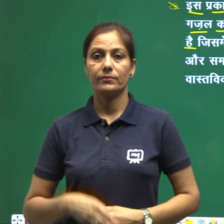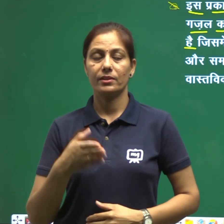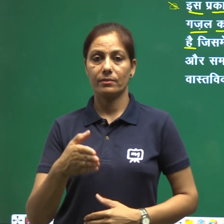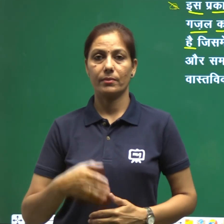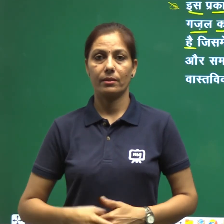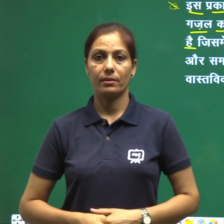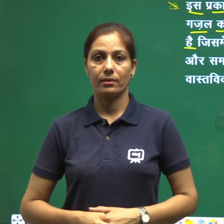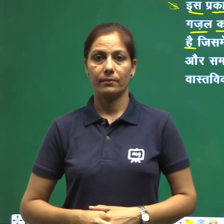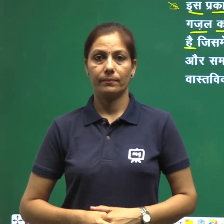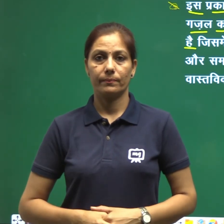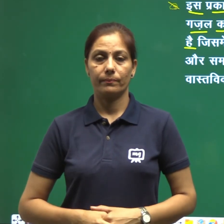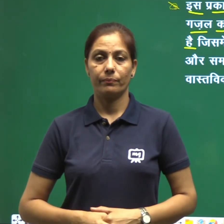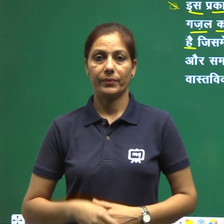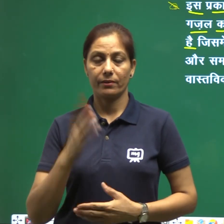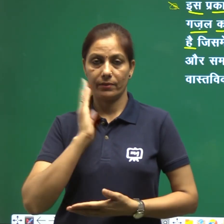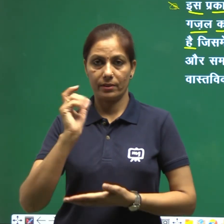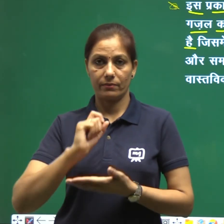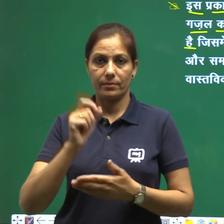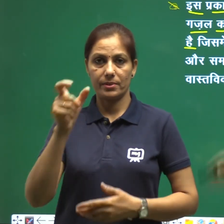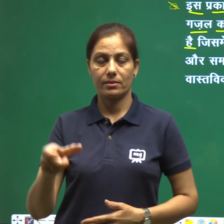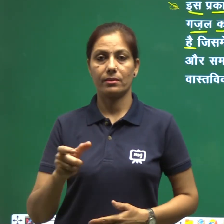जिसमें कवि ने